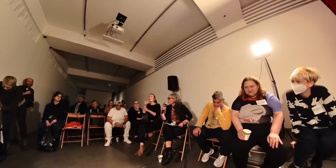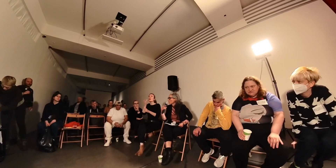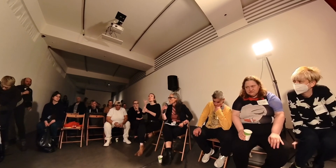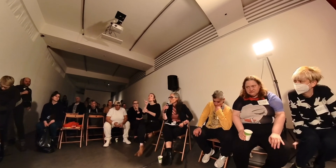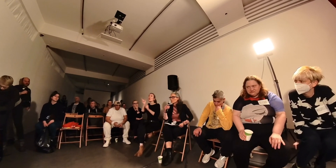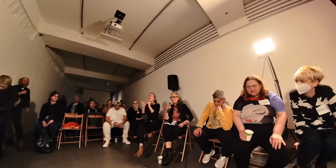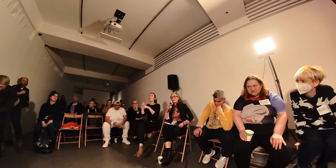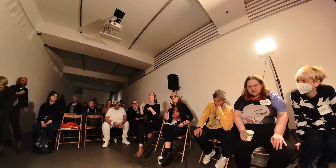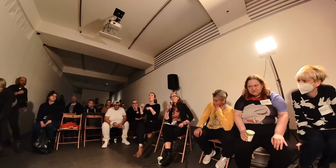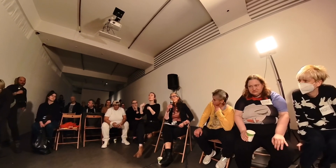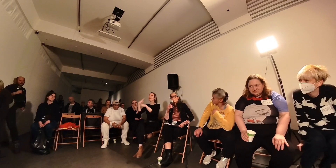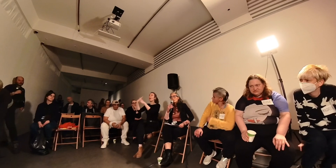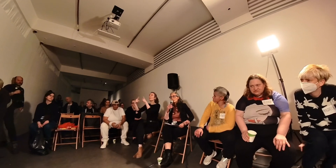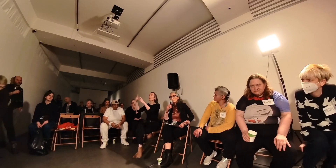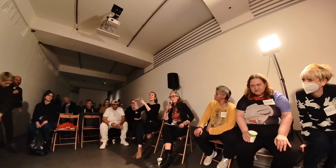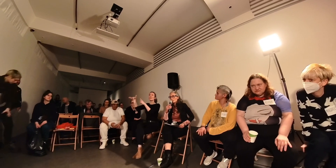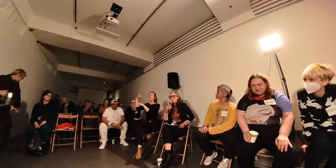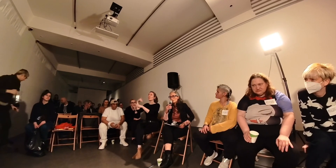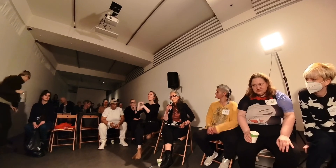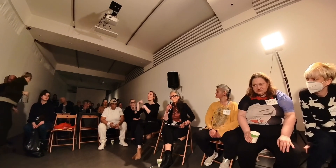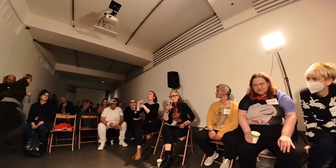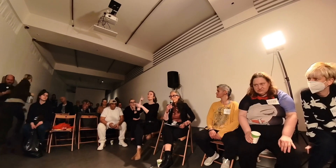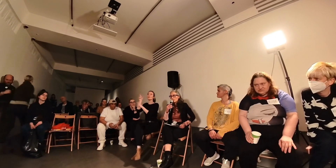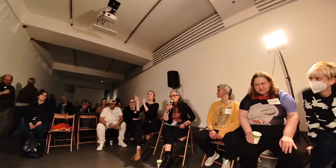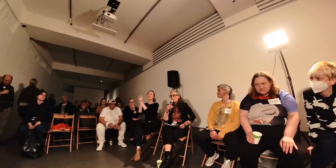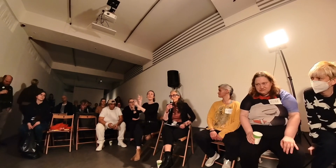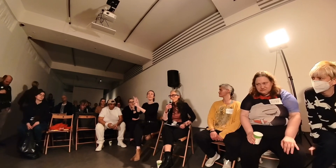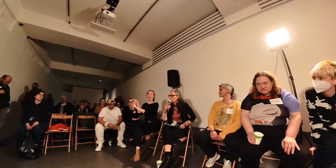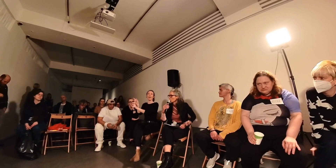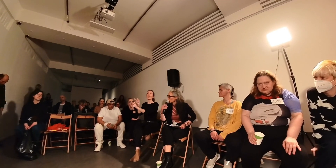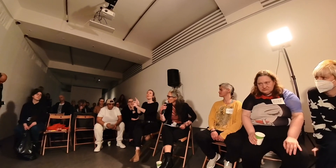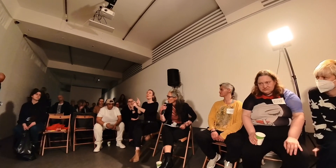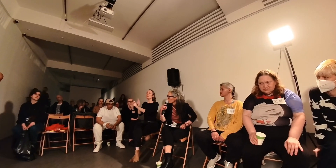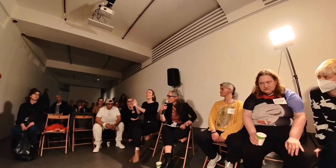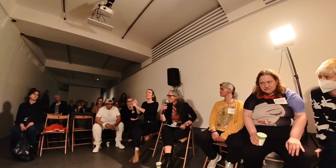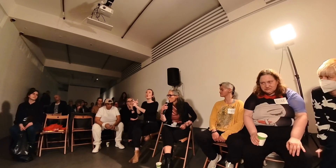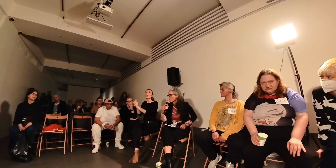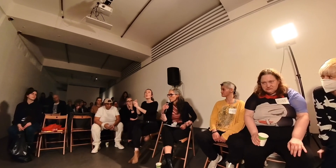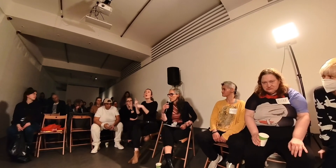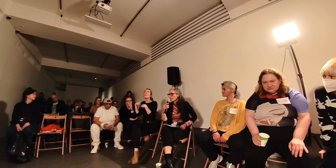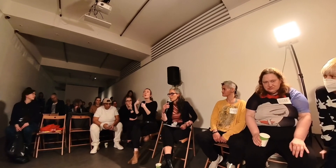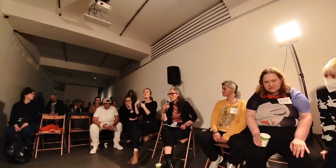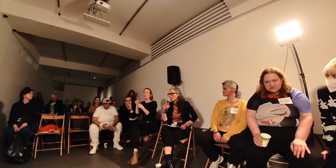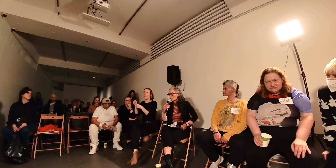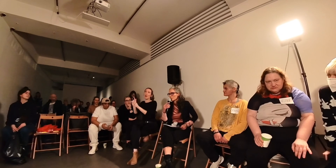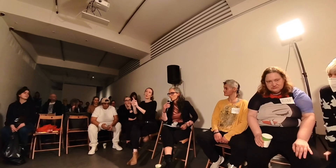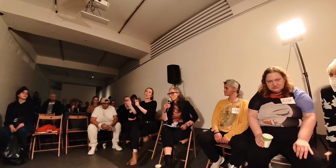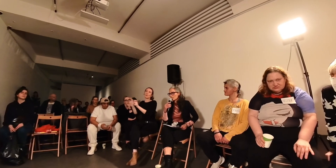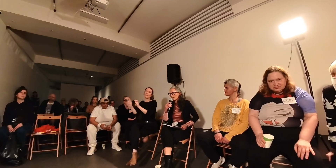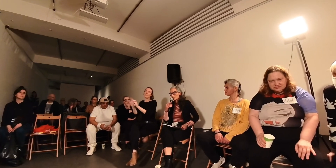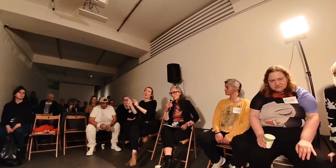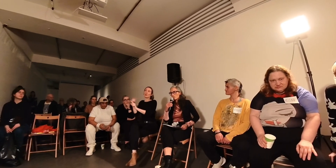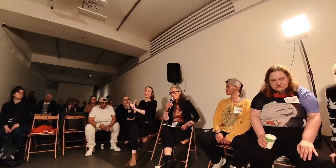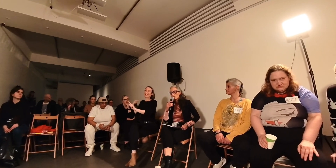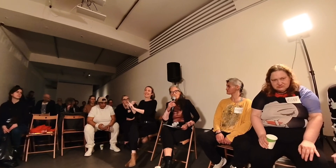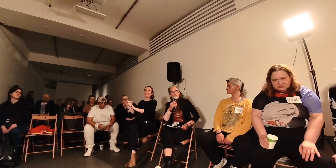samozřejmě nějak jako zakotvená, má to nějaký jakoby sociální kontext, proč se to používá a vychází to teda